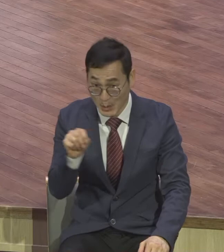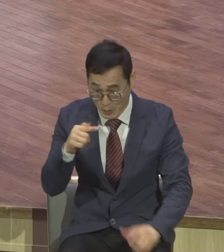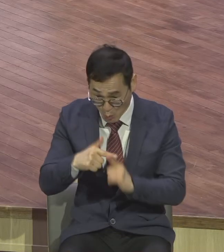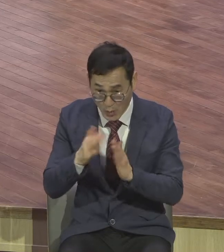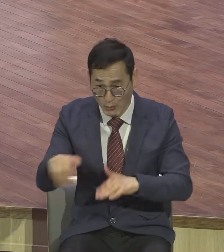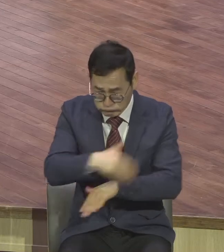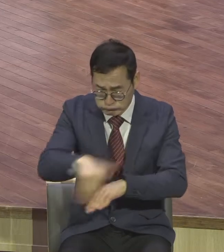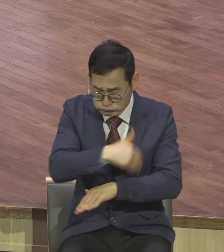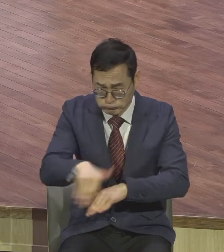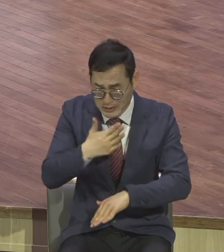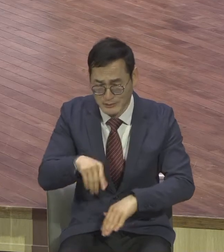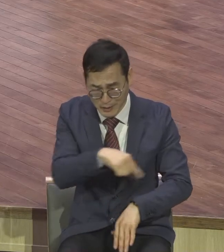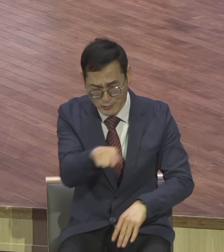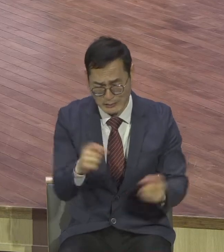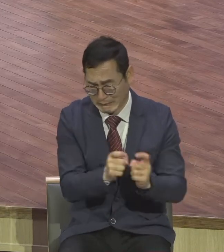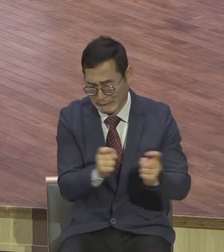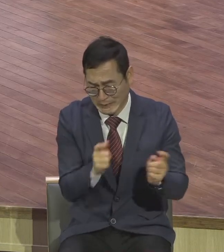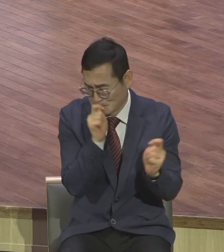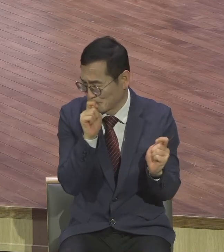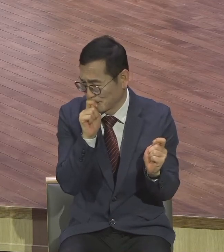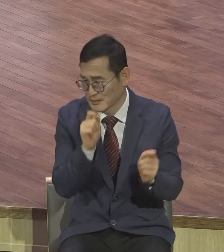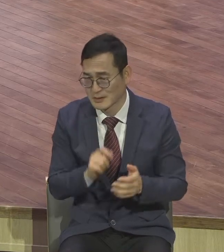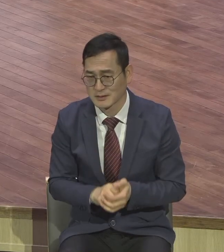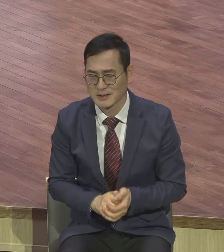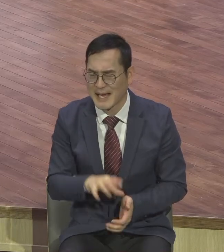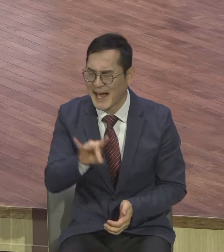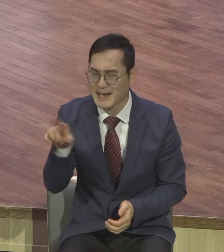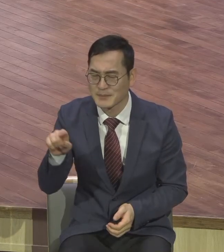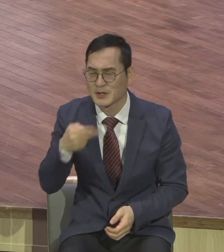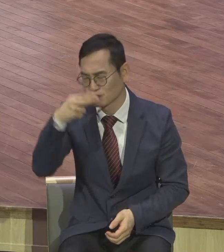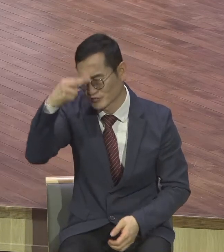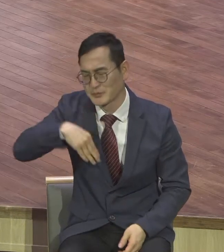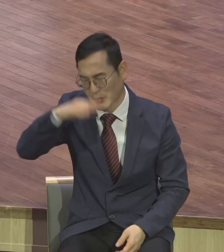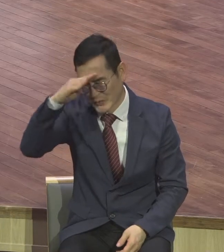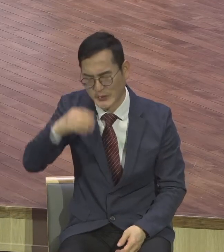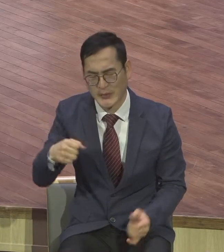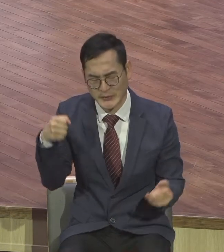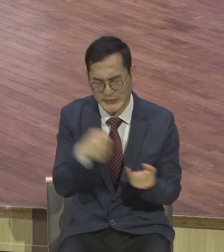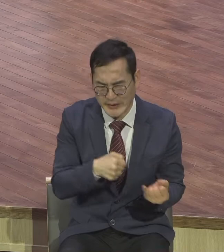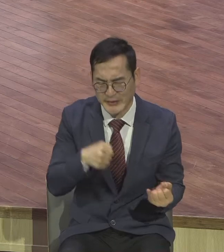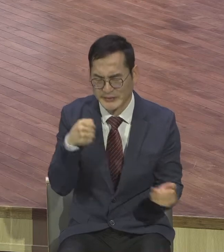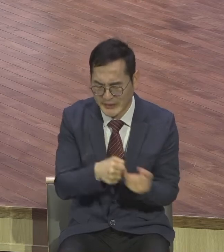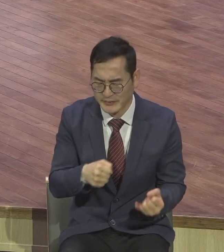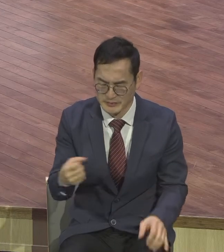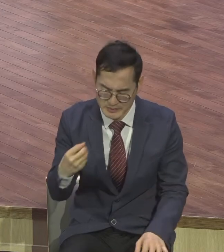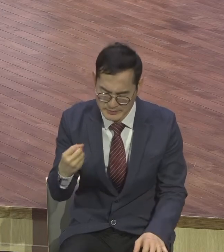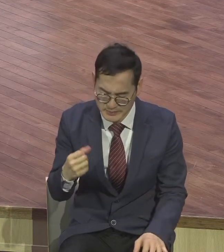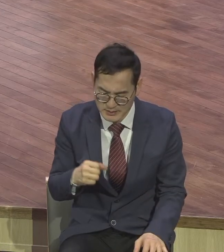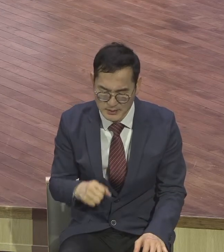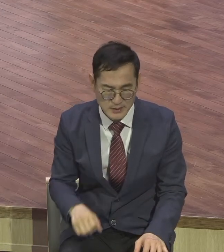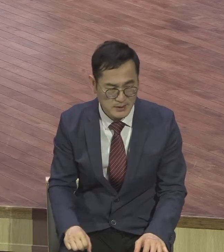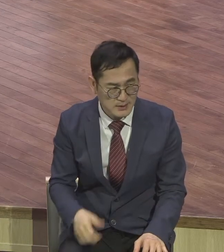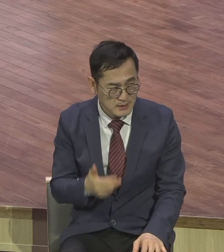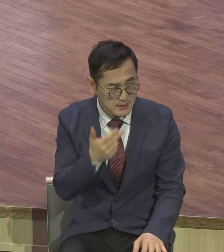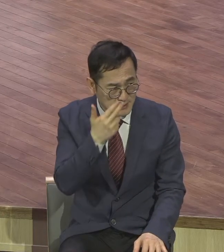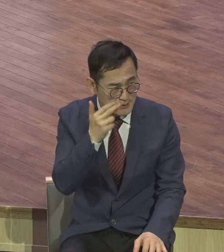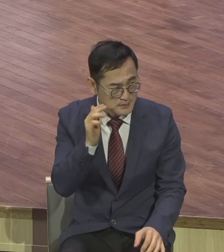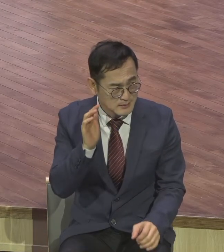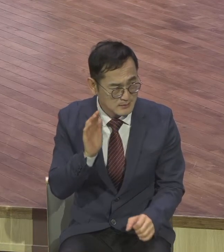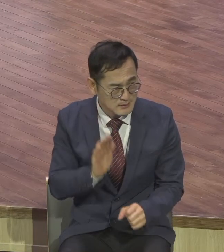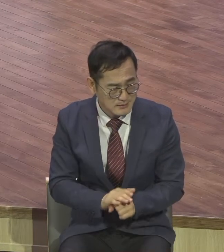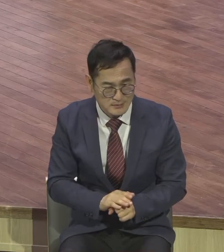그런 말을 가끔 들어요 마누라 때린다 술 먹고 때린다 그런 말을 내가 가끔 들어요 기가 막혀요